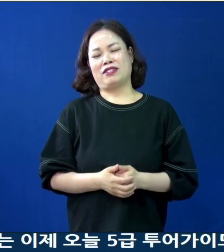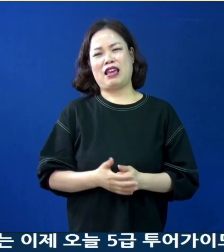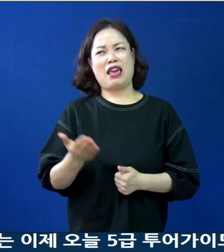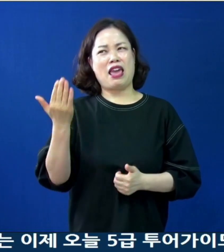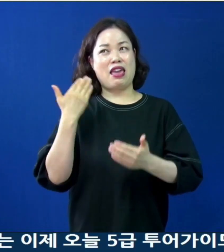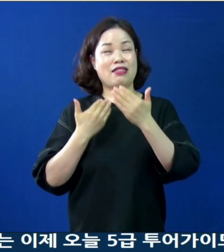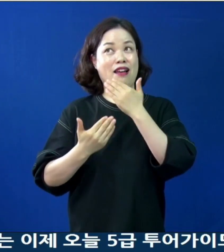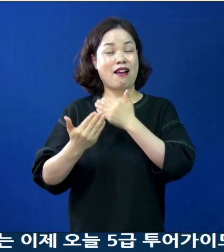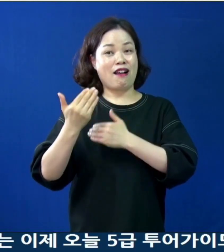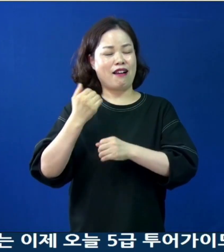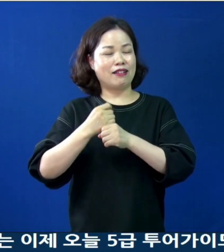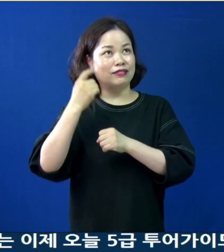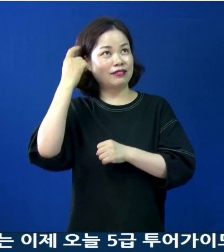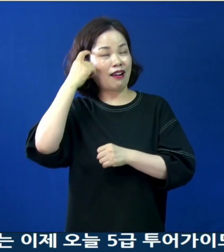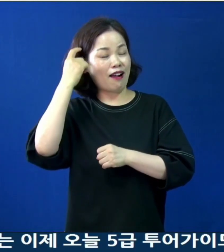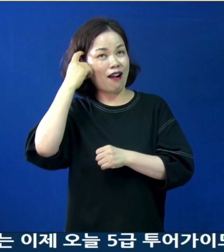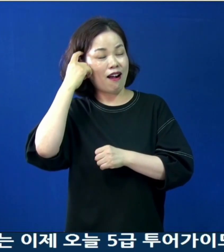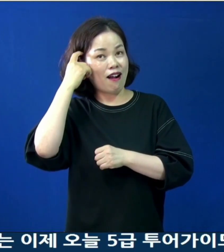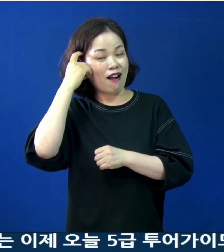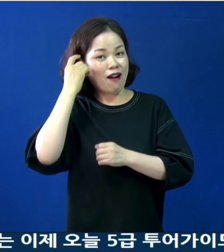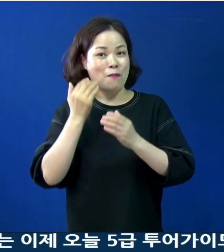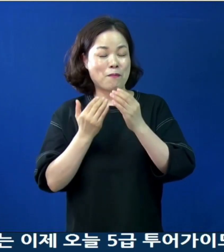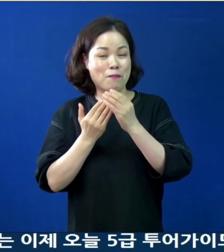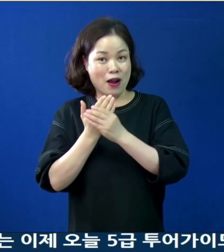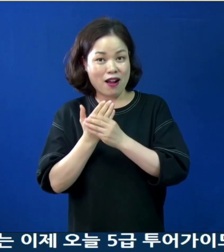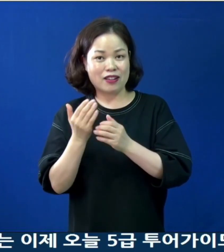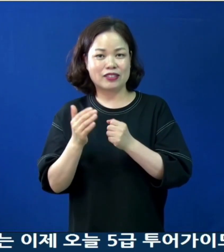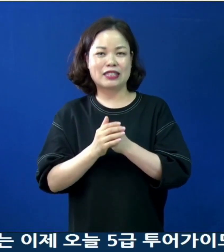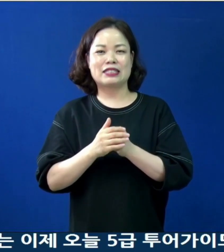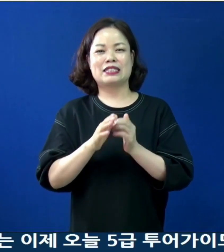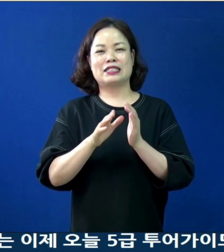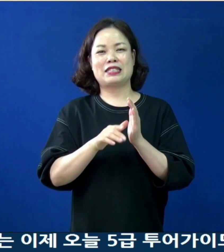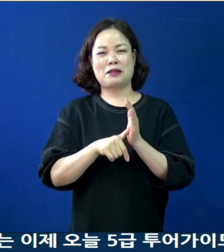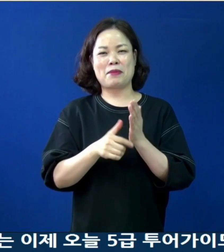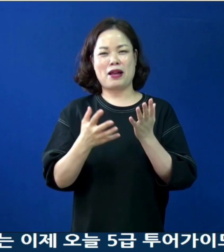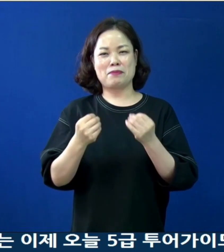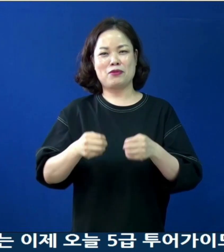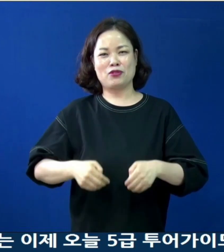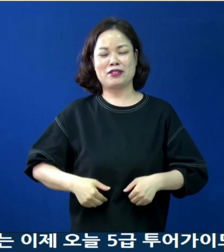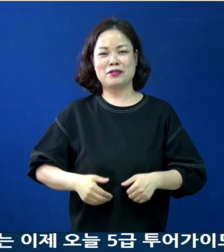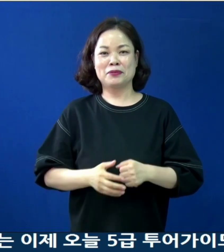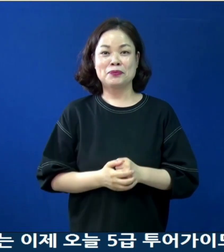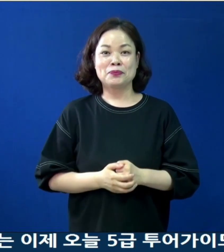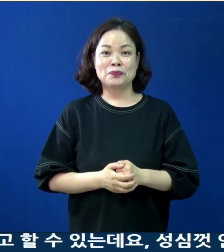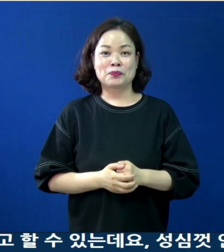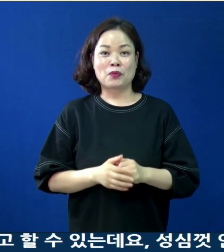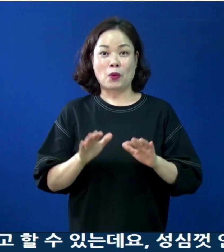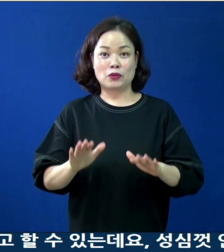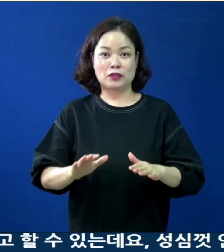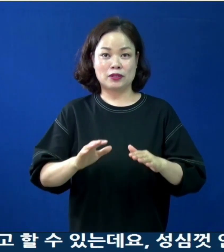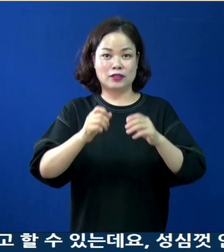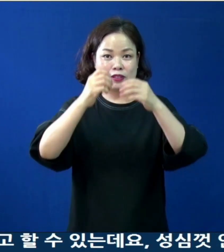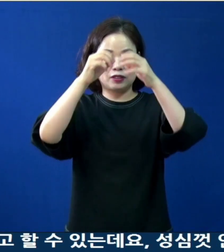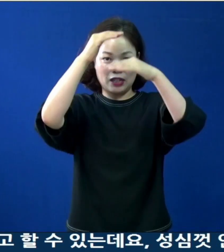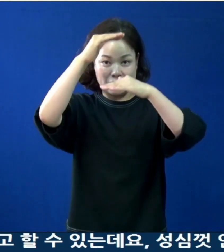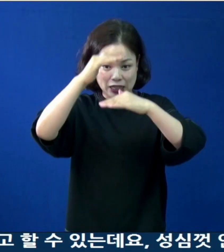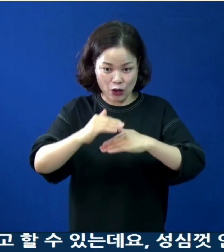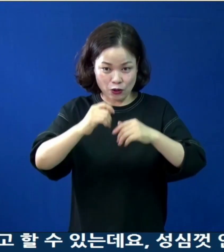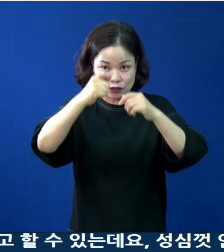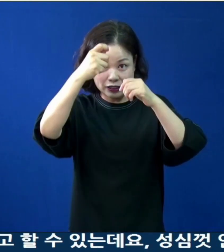옛날 기억들 더듬느라고 좀 그 시간이 걸렸습니다. 저를 이제 본문을 하나하나